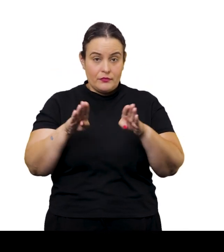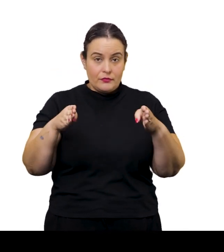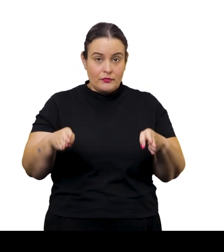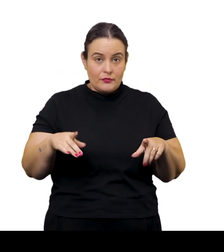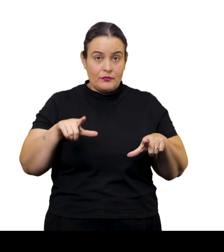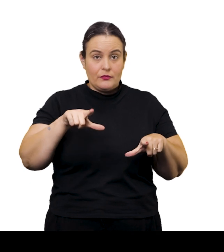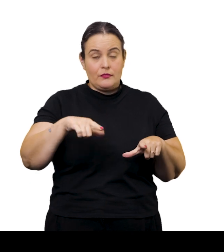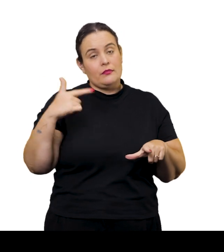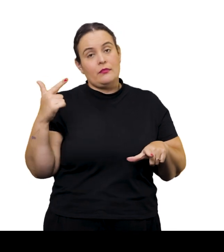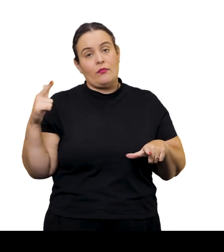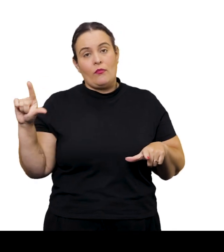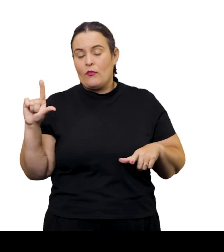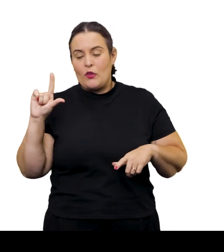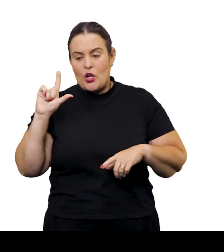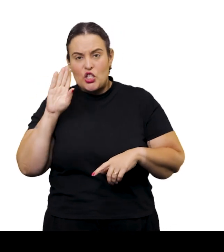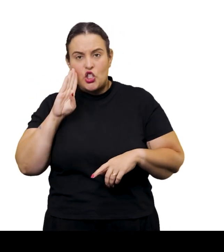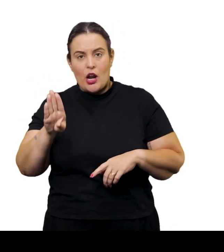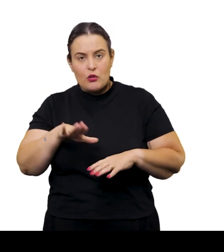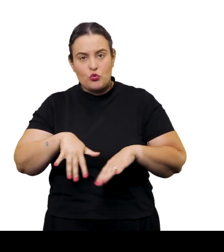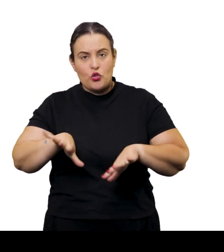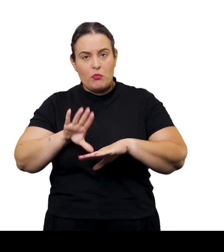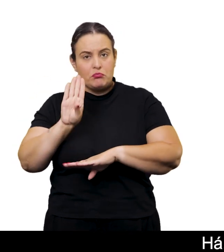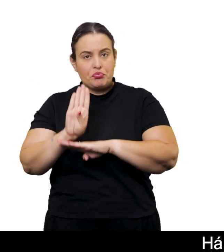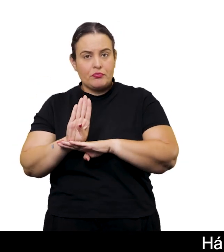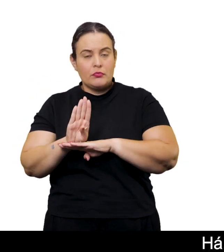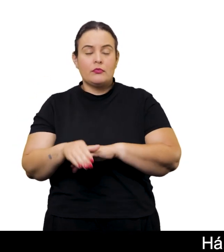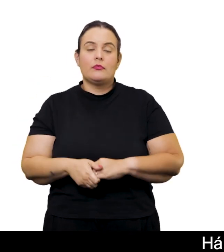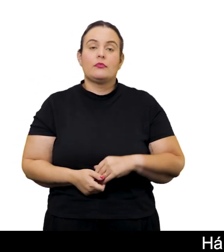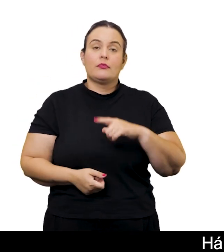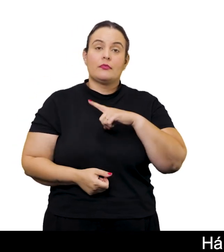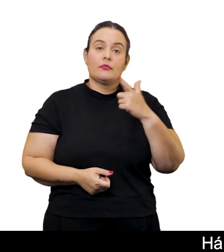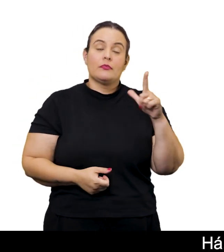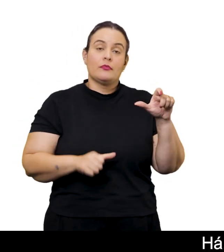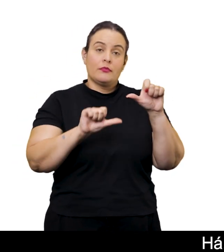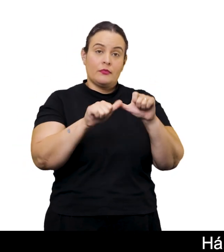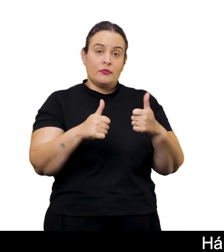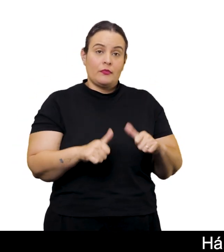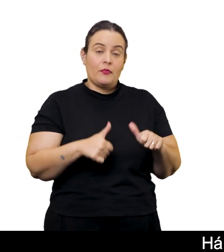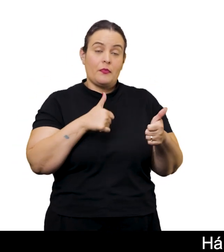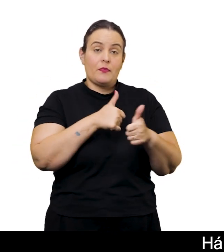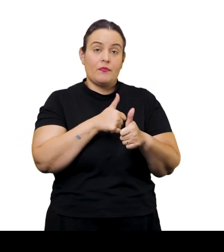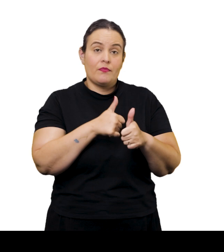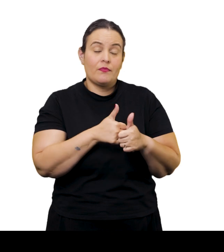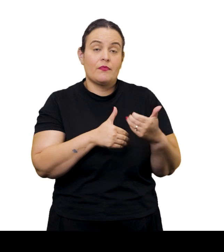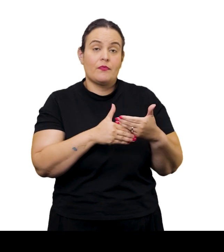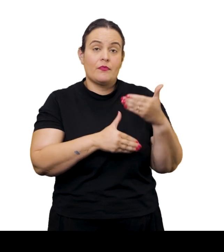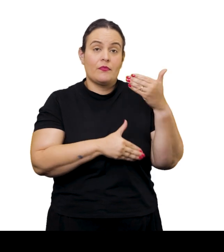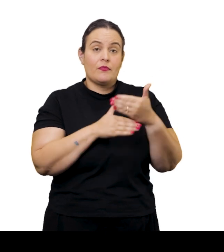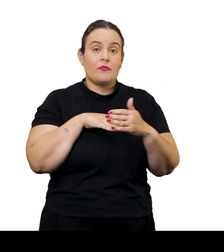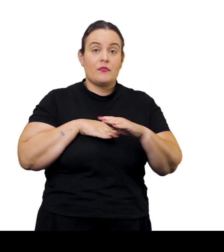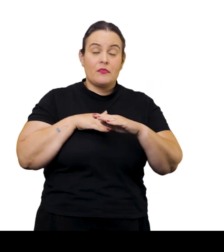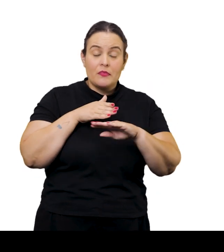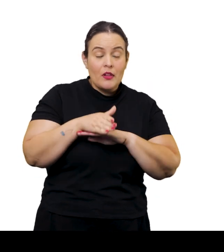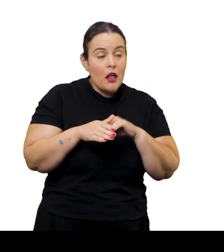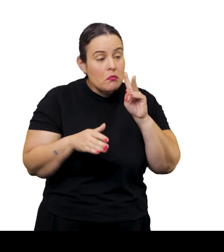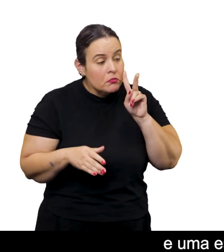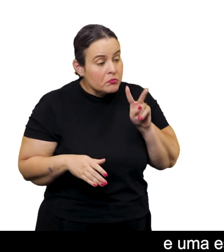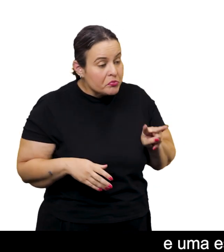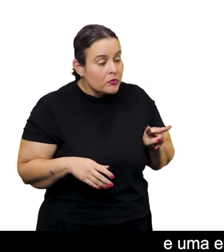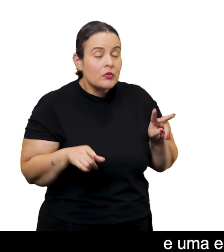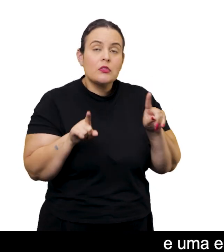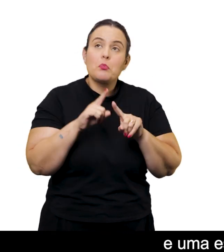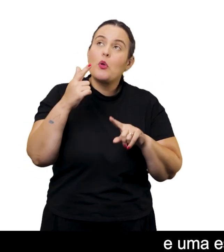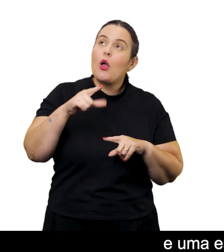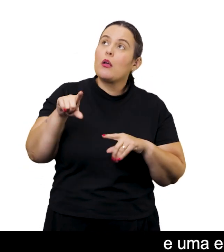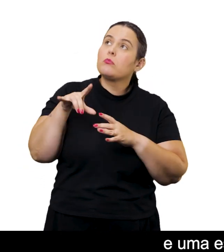mesas e uma apoiada diretamente no chão. Há ainda uma escultura próxima à parede à esquerda de quem entra na sala e